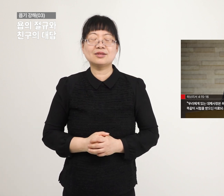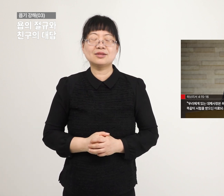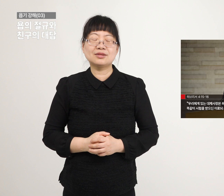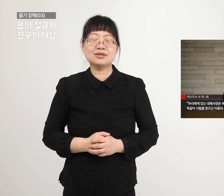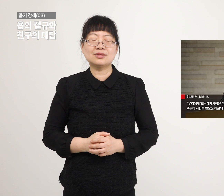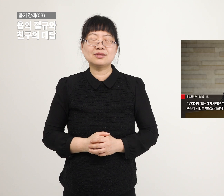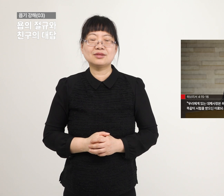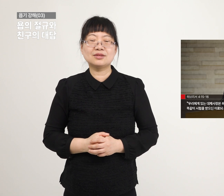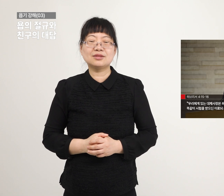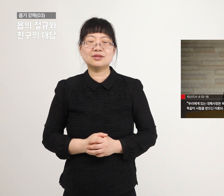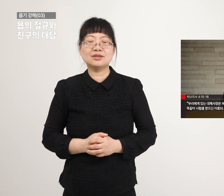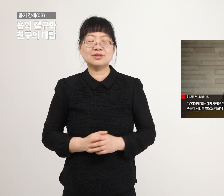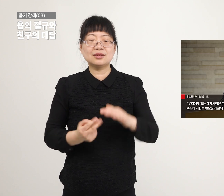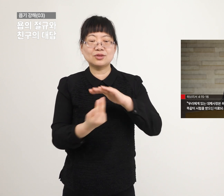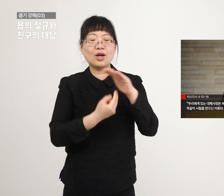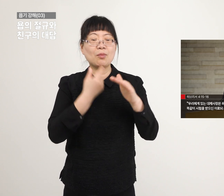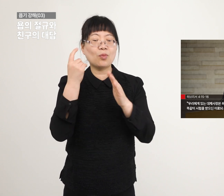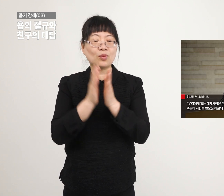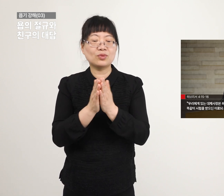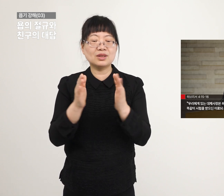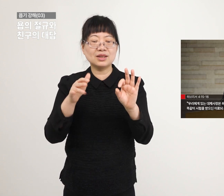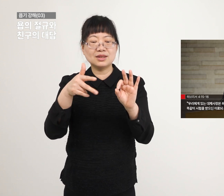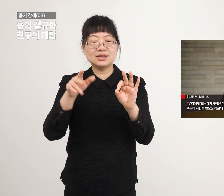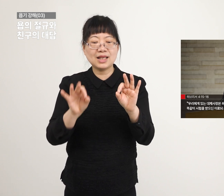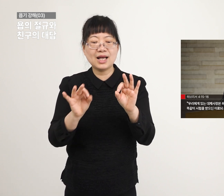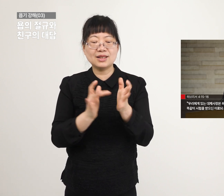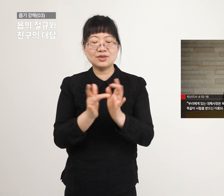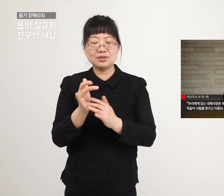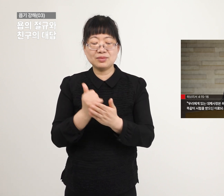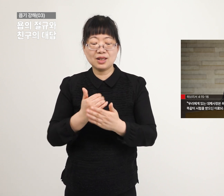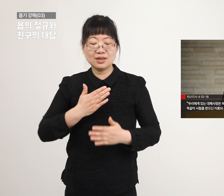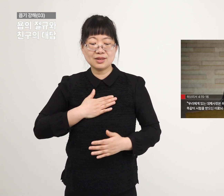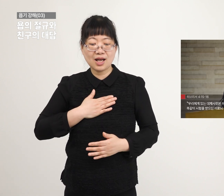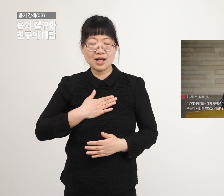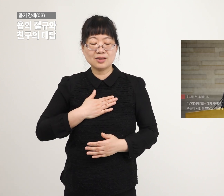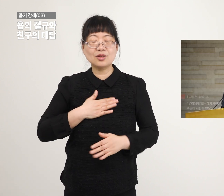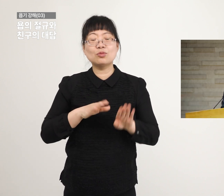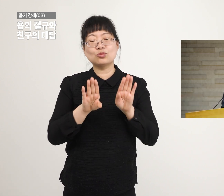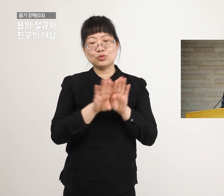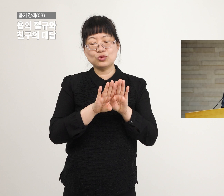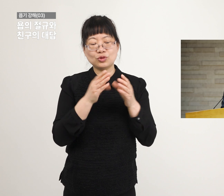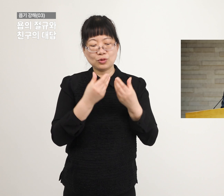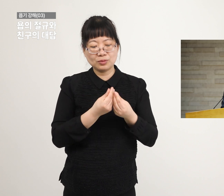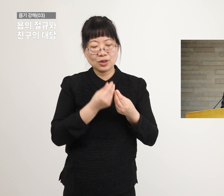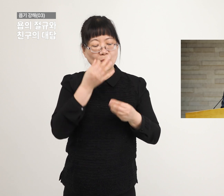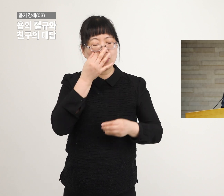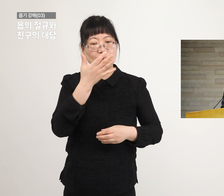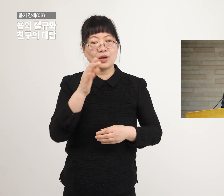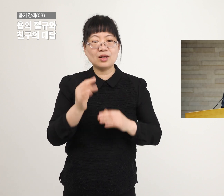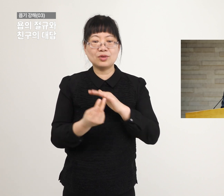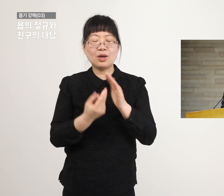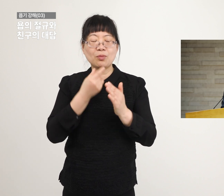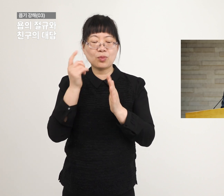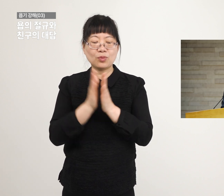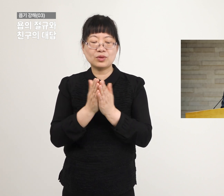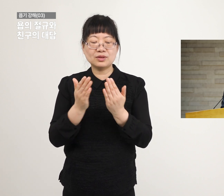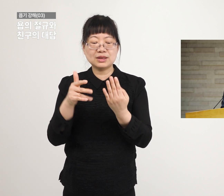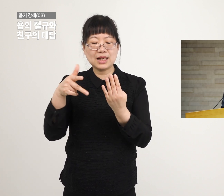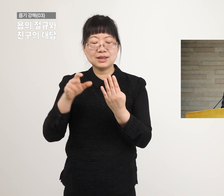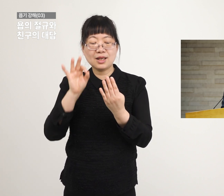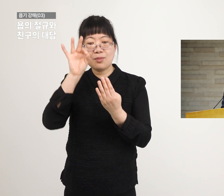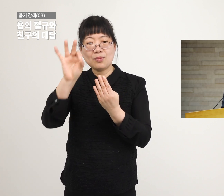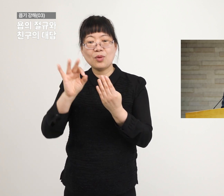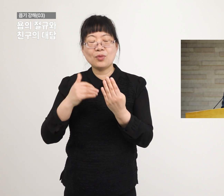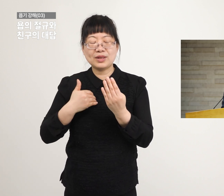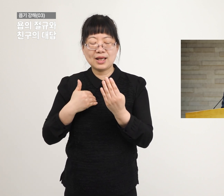그래서 요한복음 10장에서는 예수님이 자기를 문으로 비유했고 요한복음 4장에서는